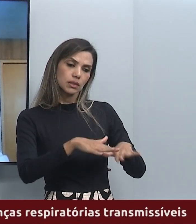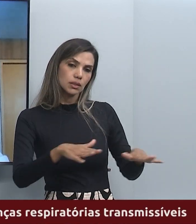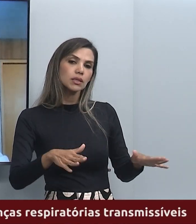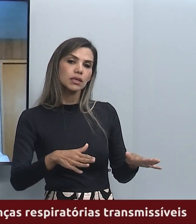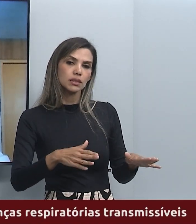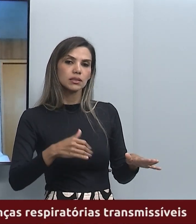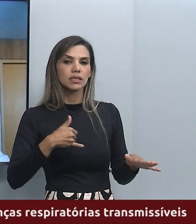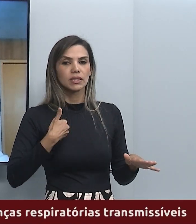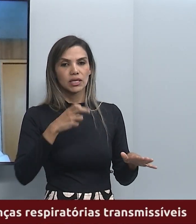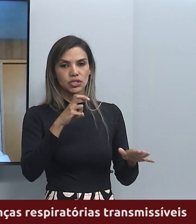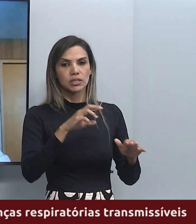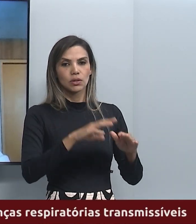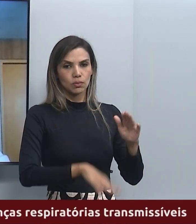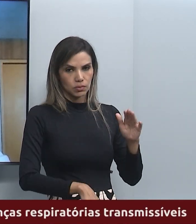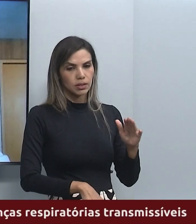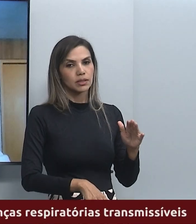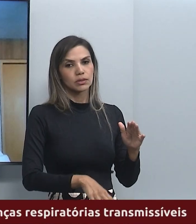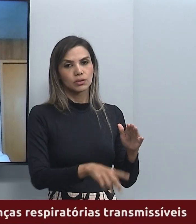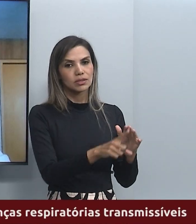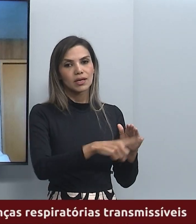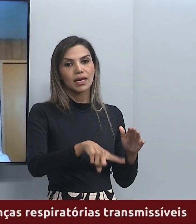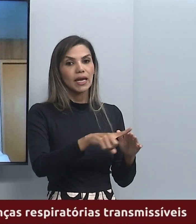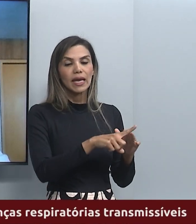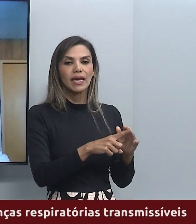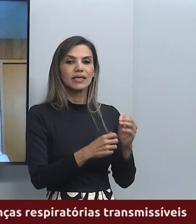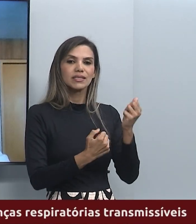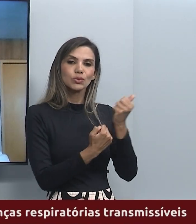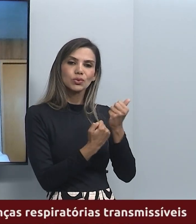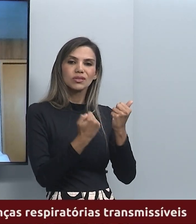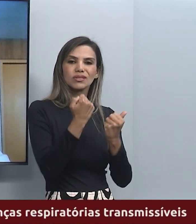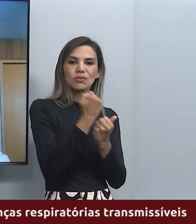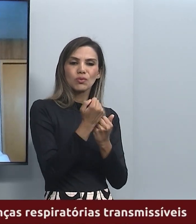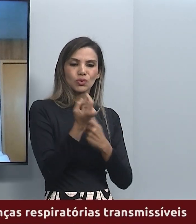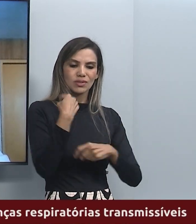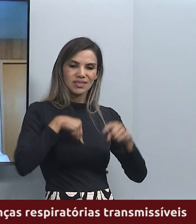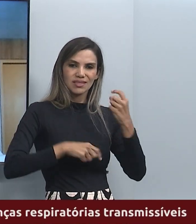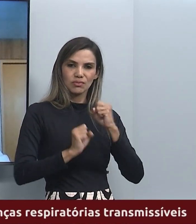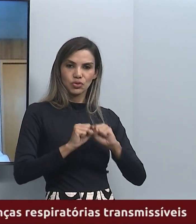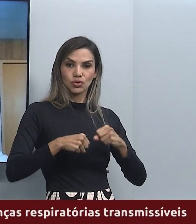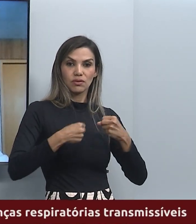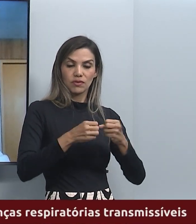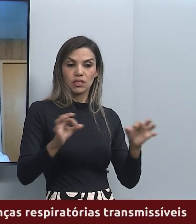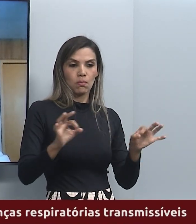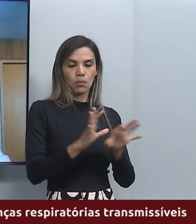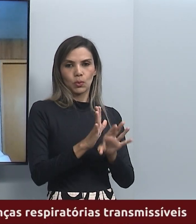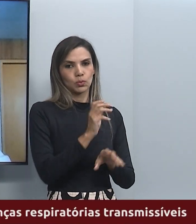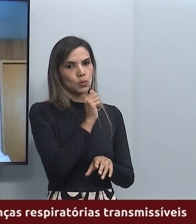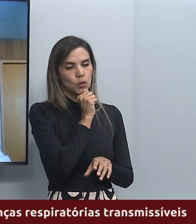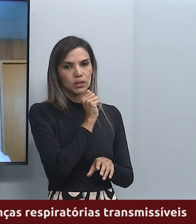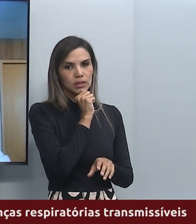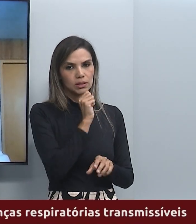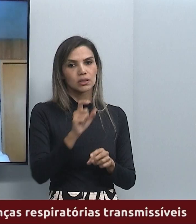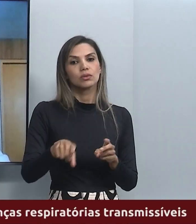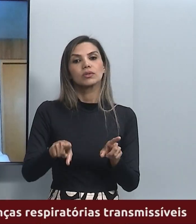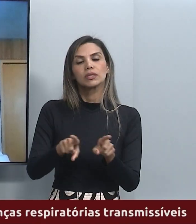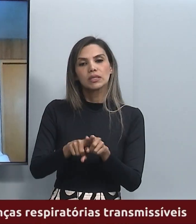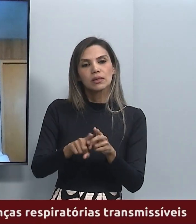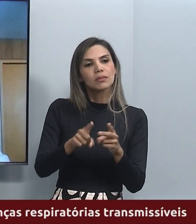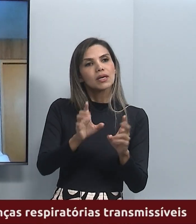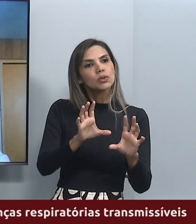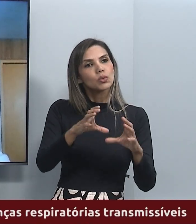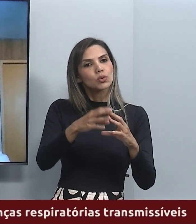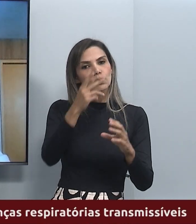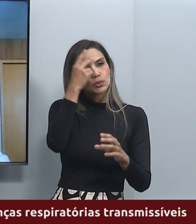crianças abaixo de 5 anos, porque ainda não tem o seu sistema imunológico totalmente formado, e